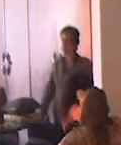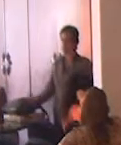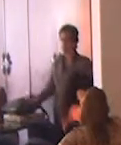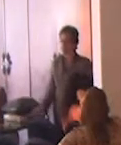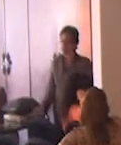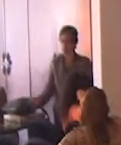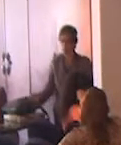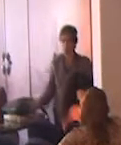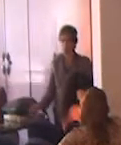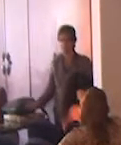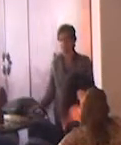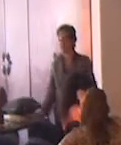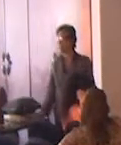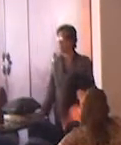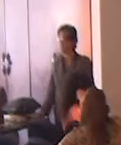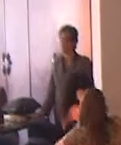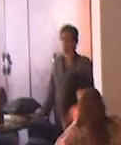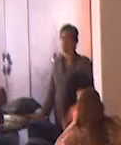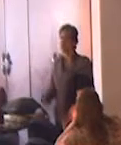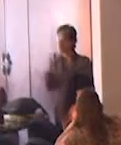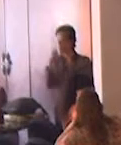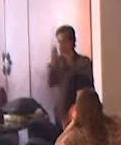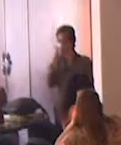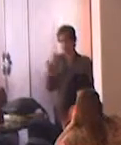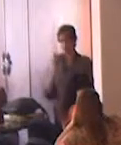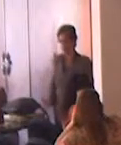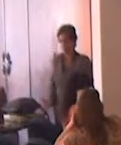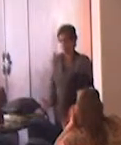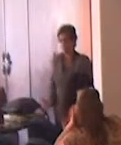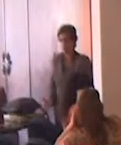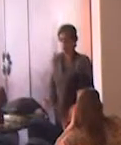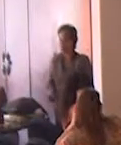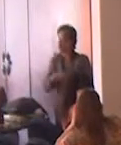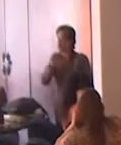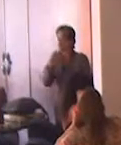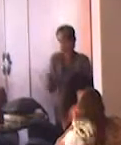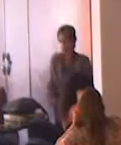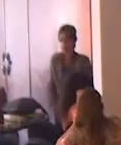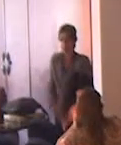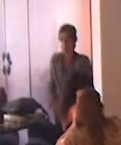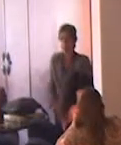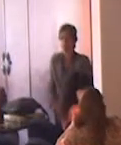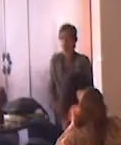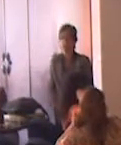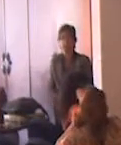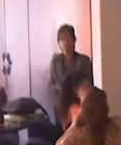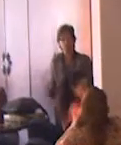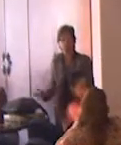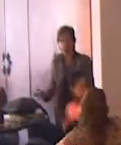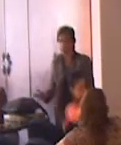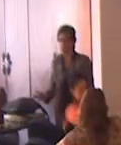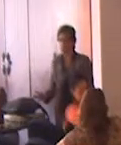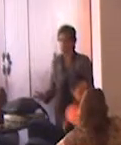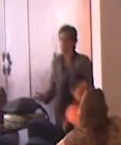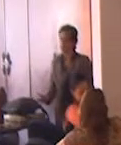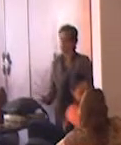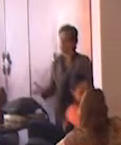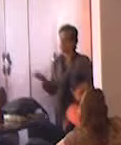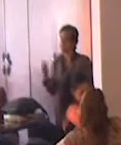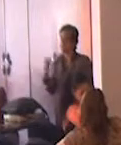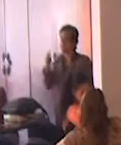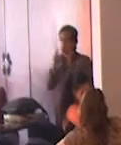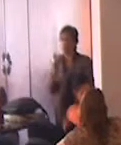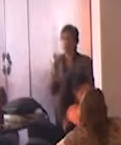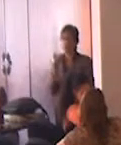Yo quisiera precisar que la comunicación, la mentalidad alternativa no tiene como propósito hablar, no busca la organización, eso es